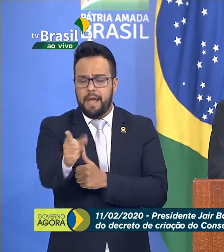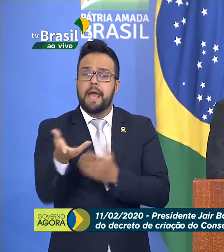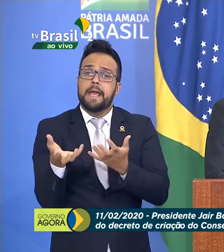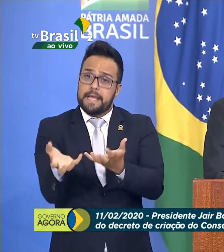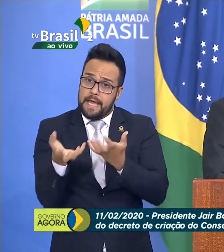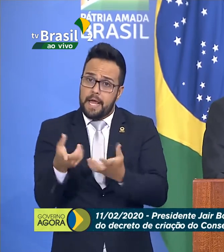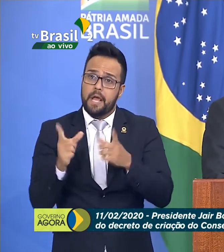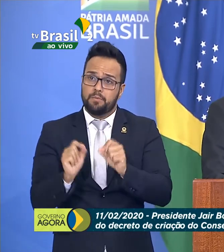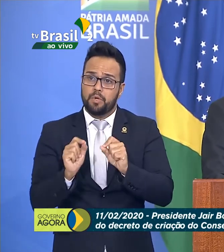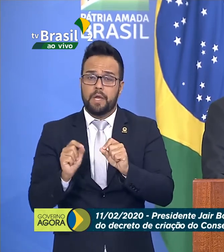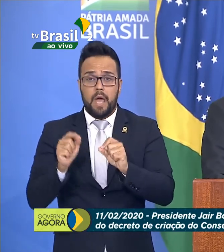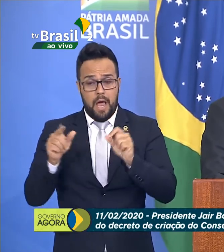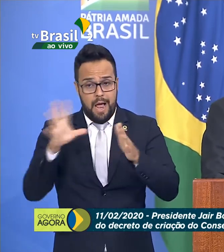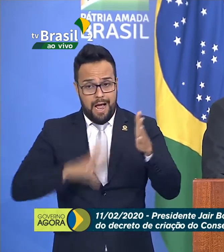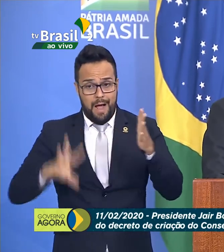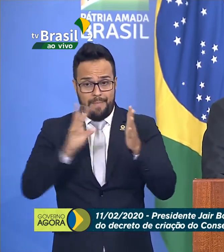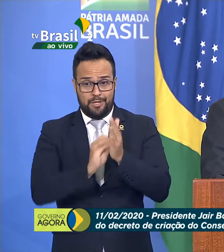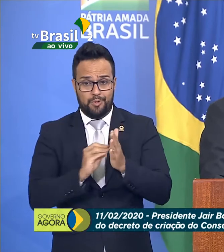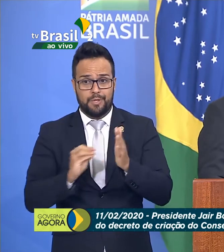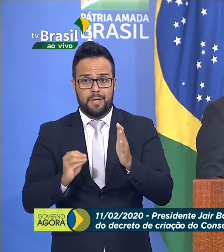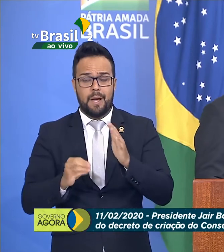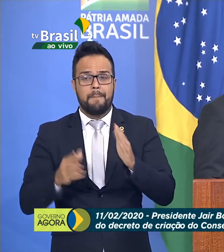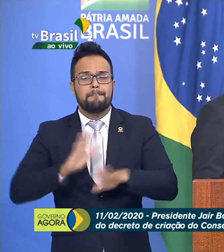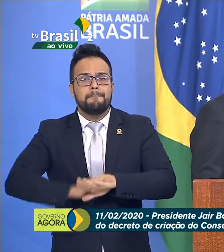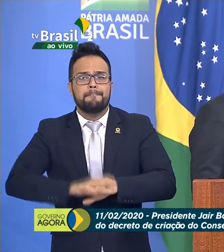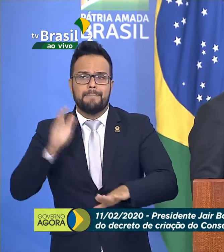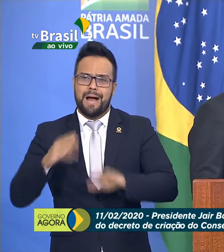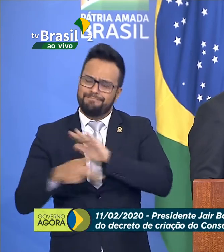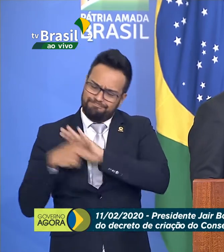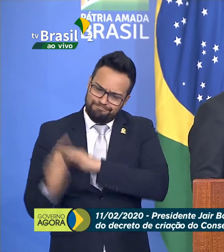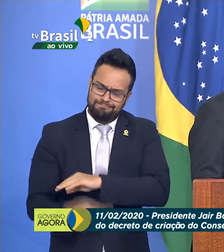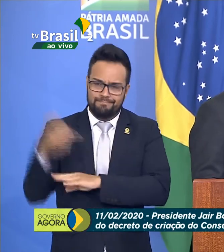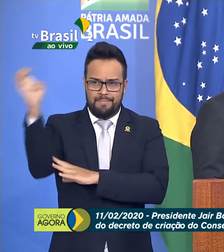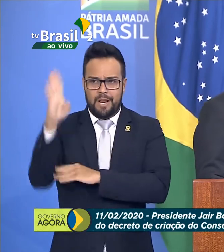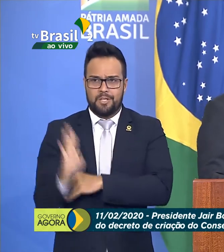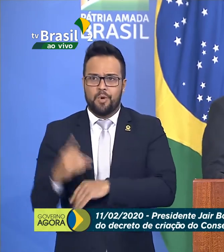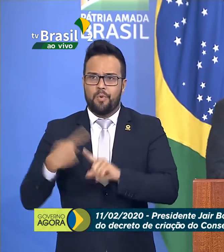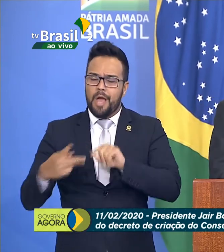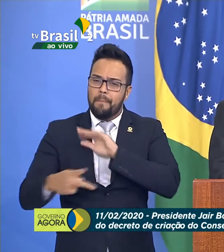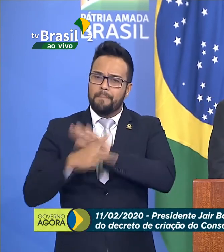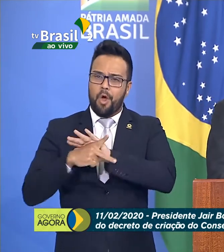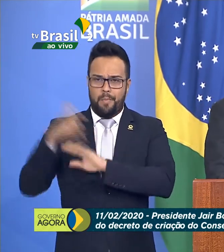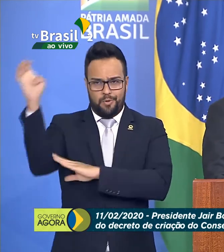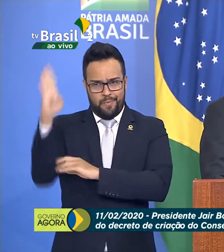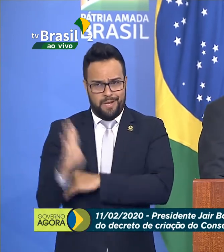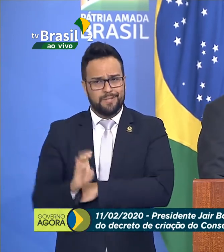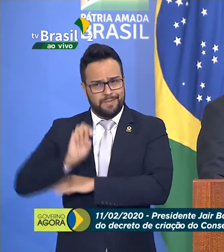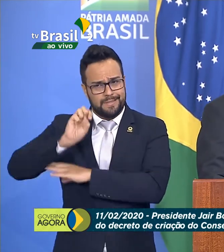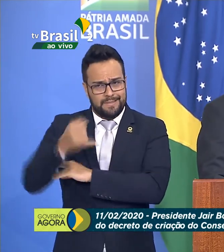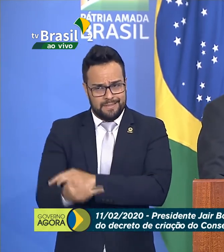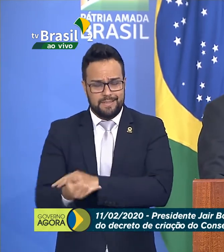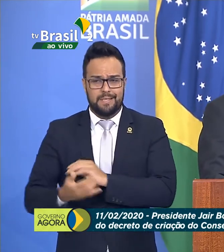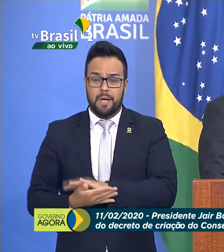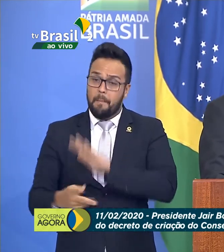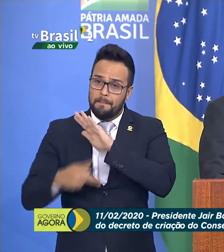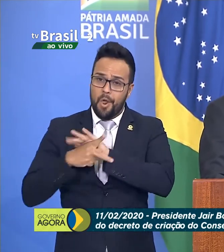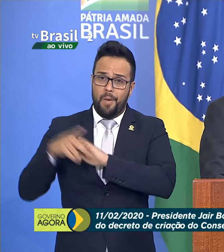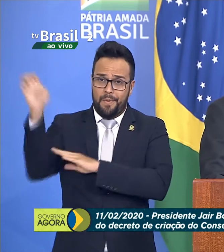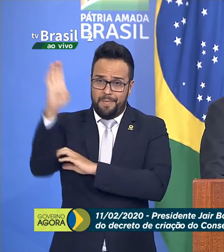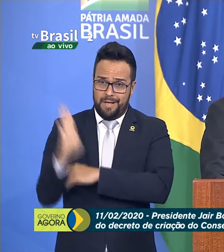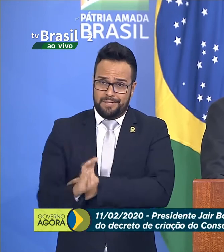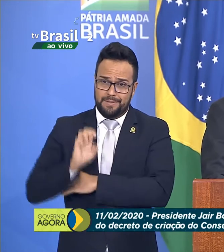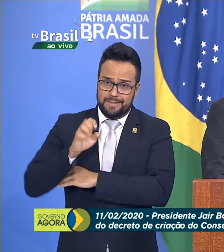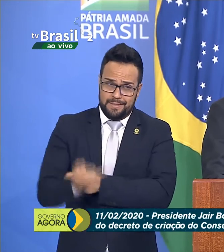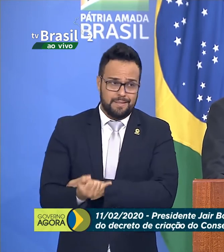Amazônia cada vez mais brasileira. A Amazônia realmente nos pertence, general Mourão. Nos pertence, colegas